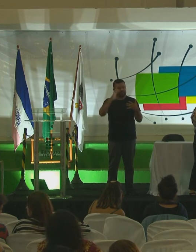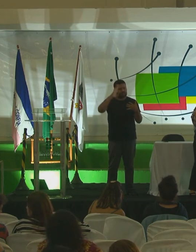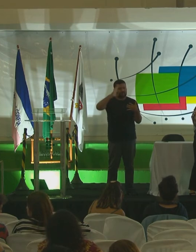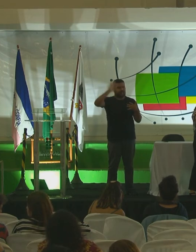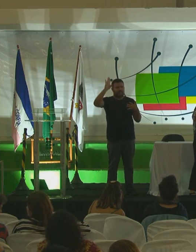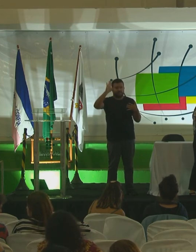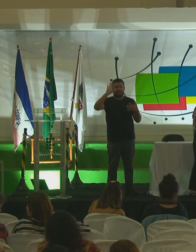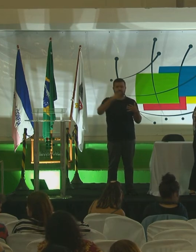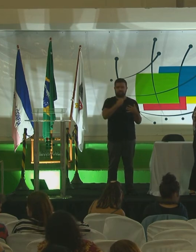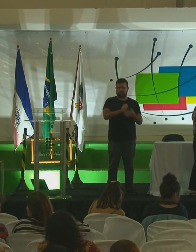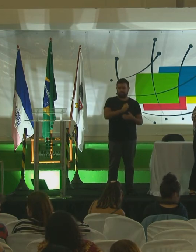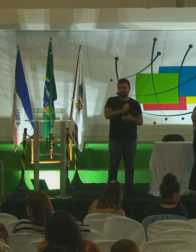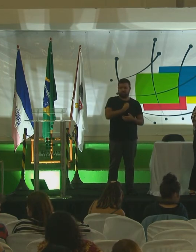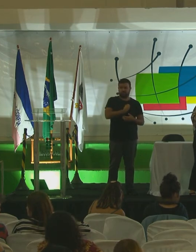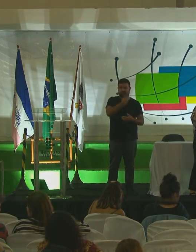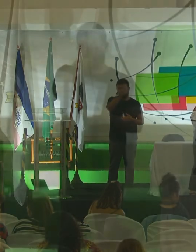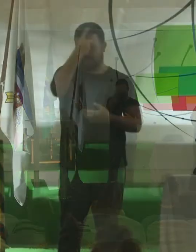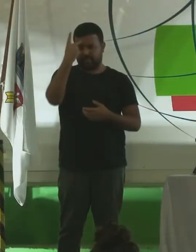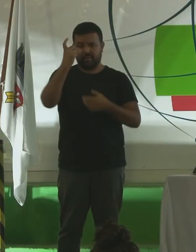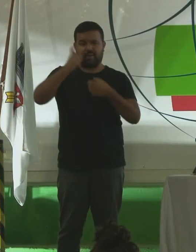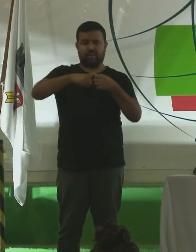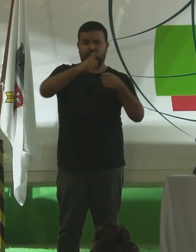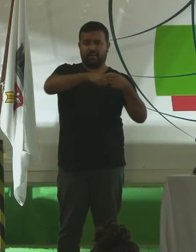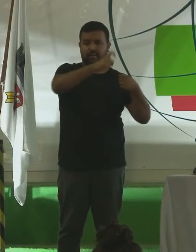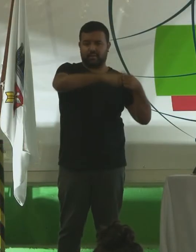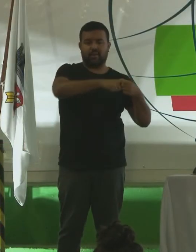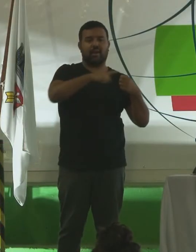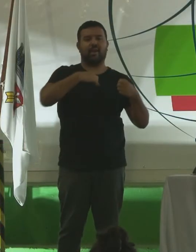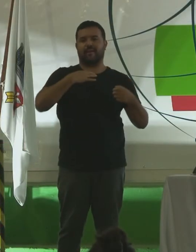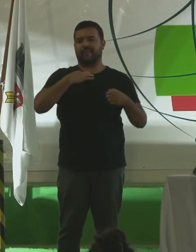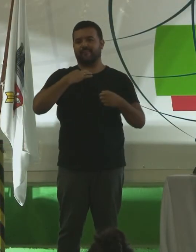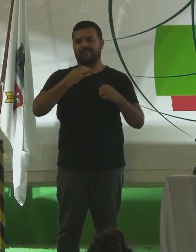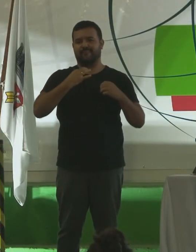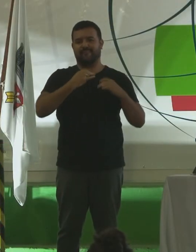e é uma